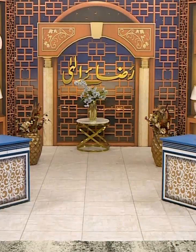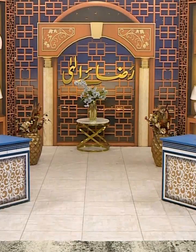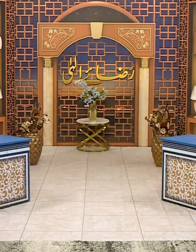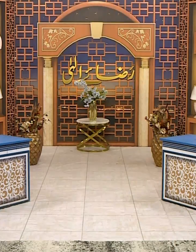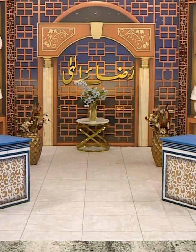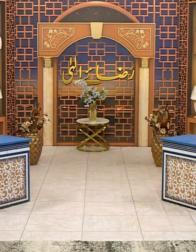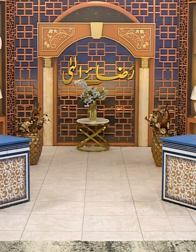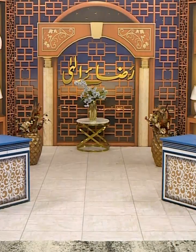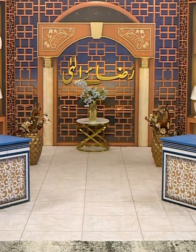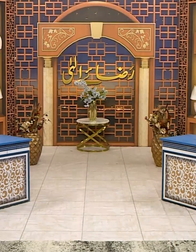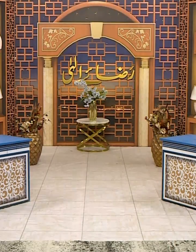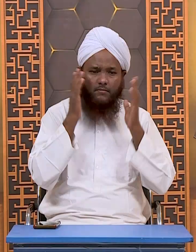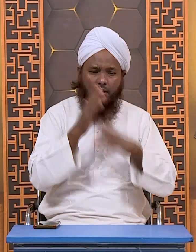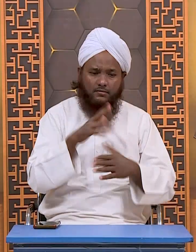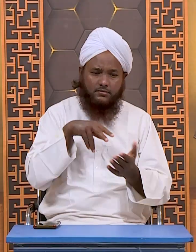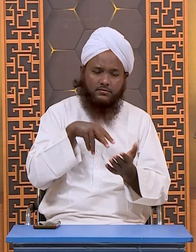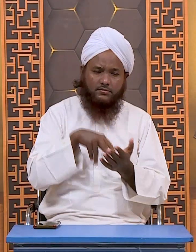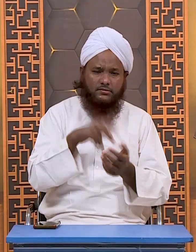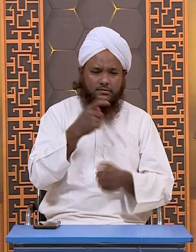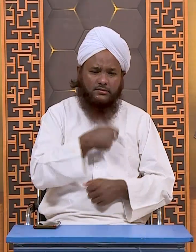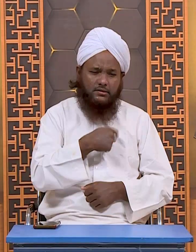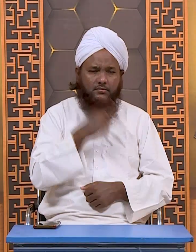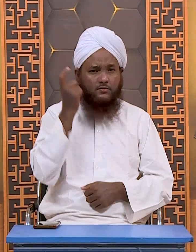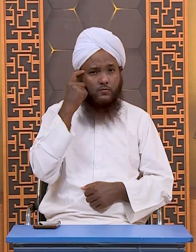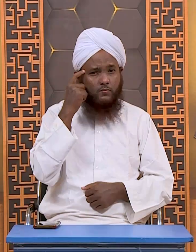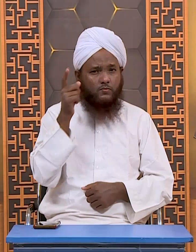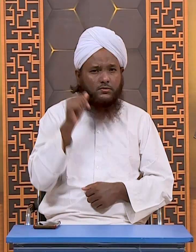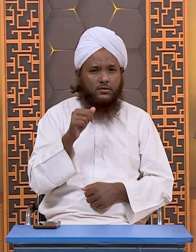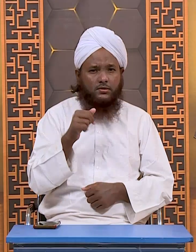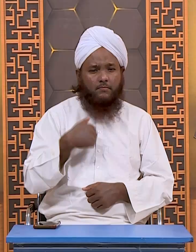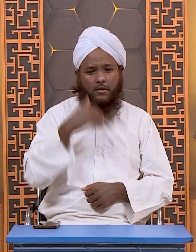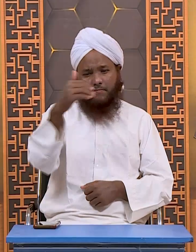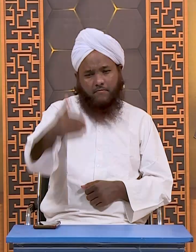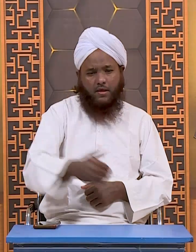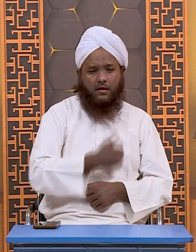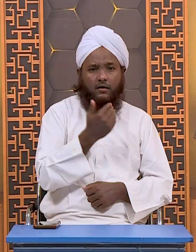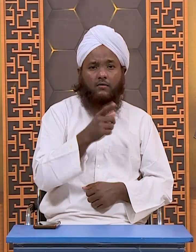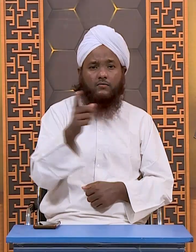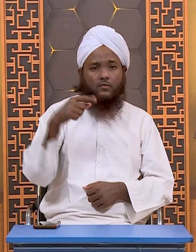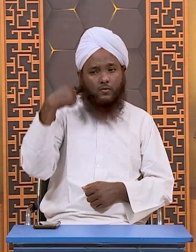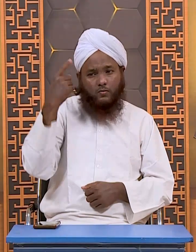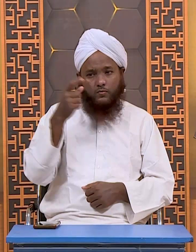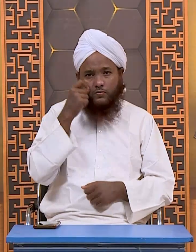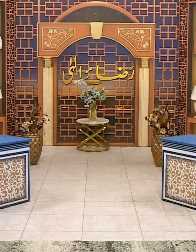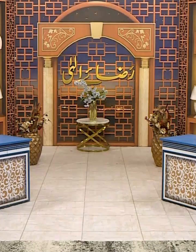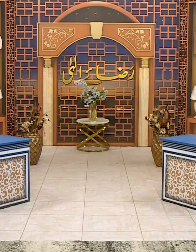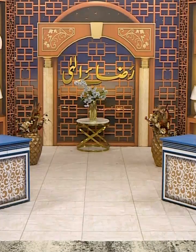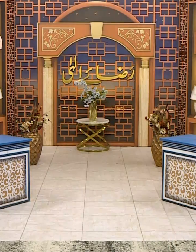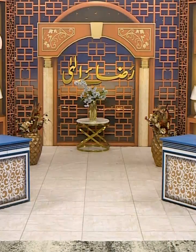اندر تشریف لے گئے نماز کے لیے، اپنے دل میں سوچا کہ میں جب باہر آؤں گا تو اس شخص کو 2 دینار دوں گا، کیونکہ اس نے